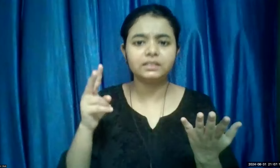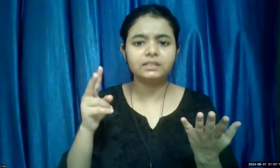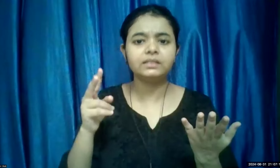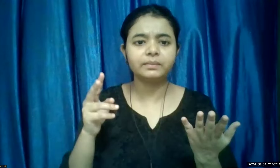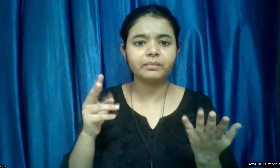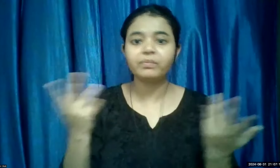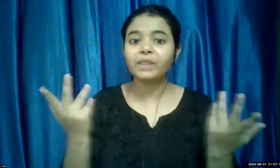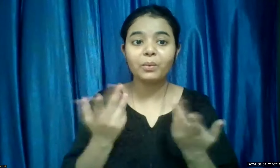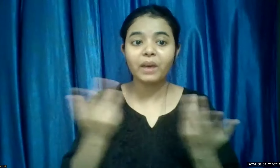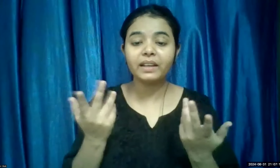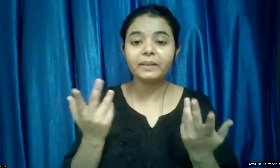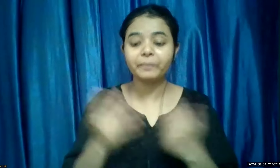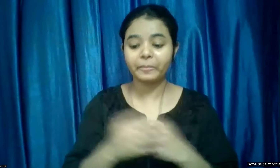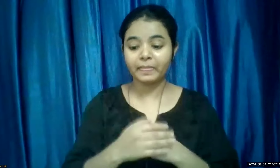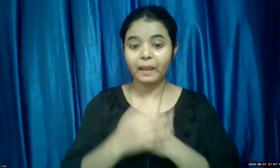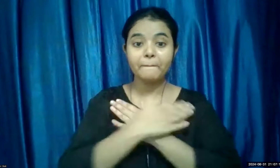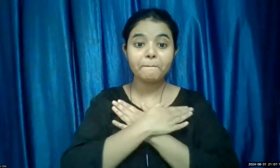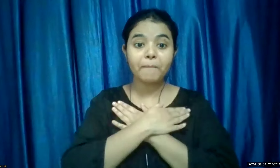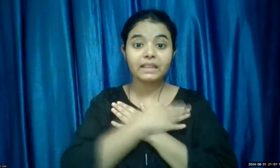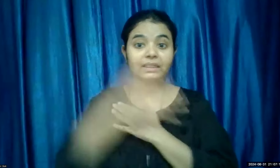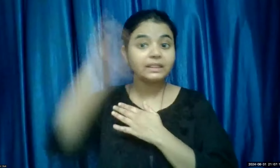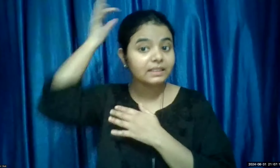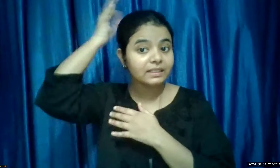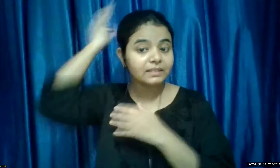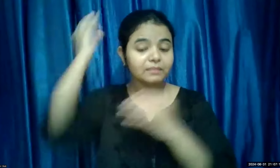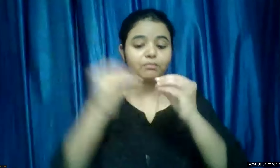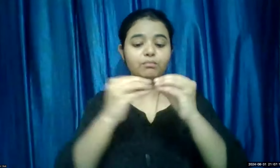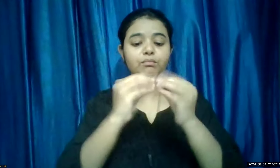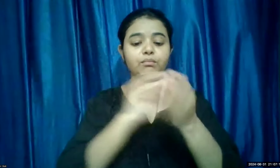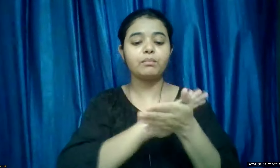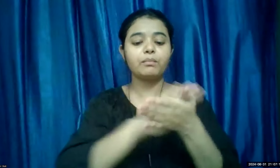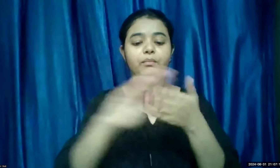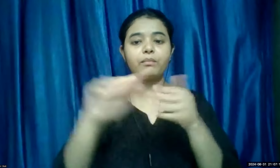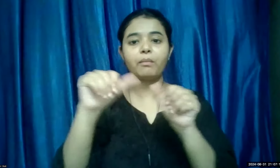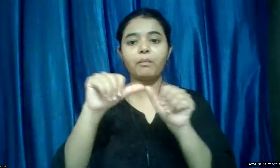क्योंकि भक्त का अर्थ है सेवक,